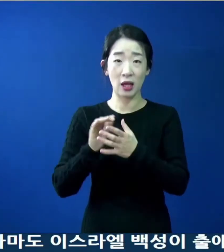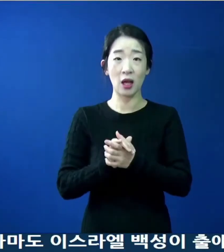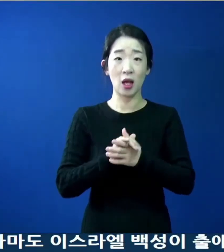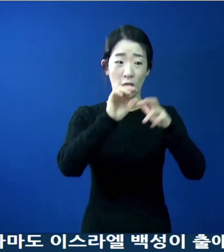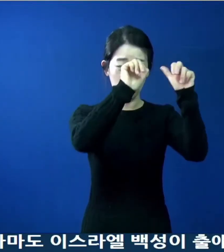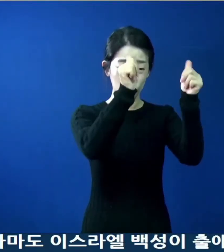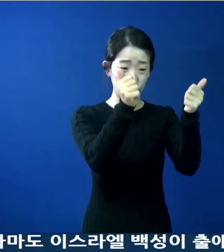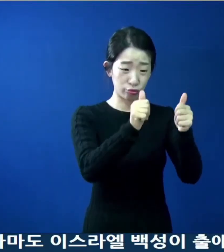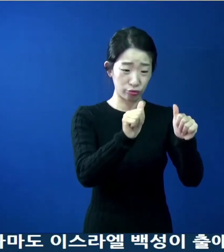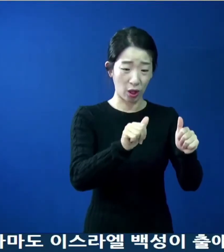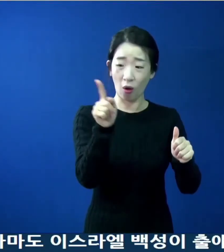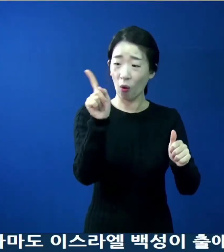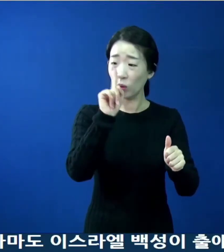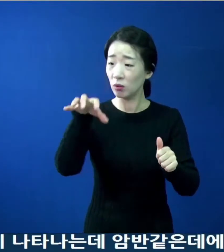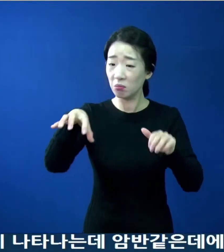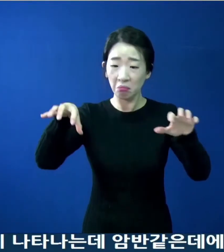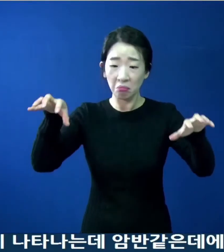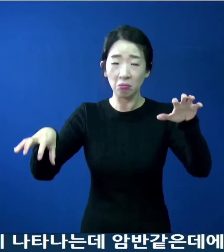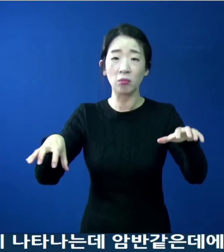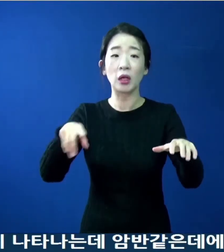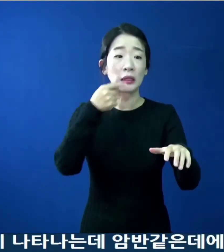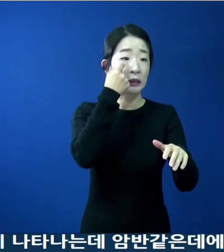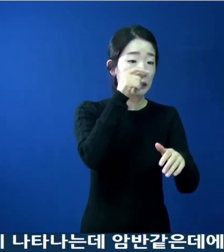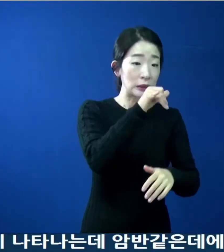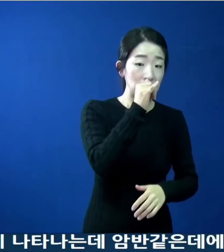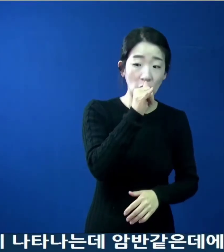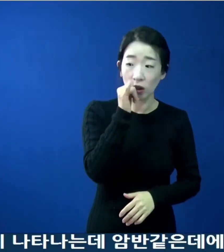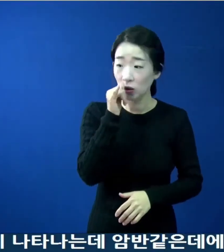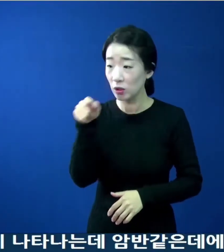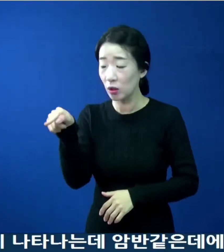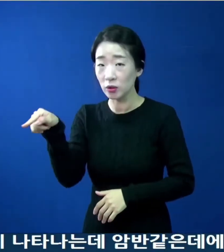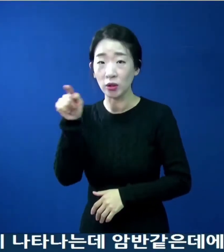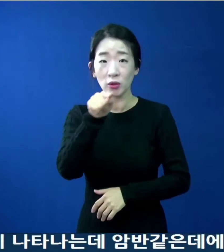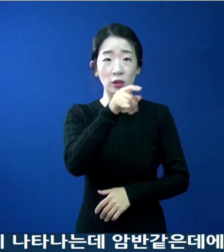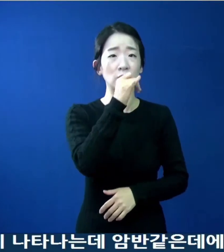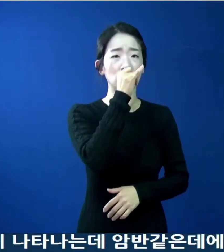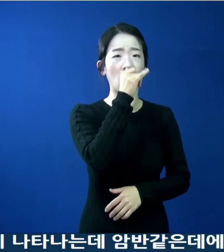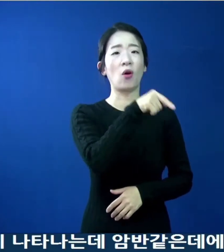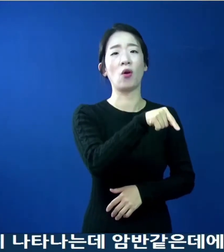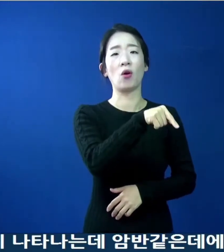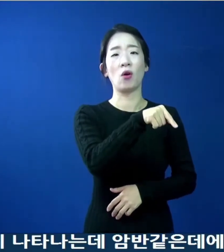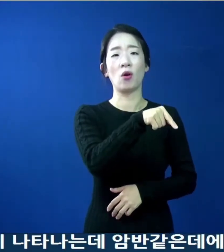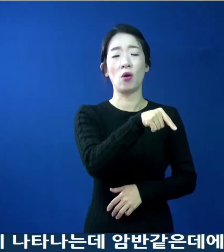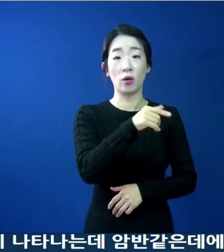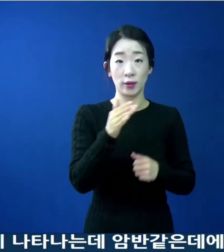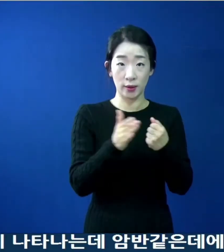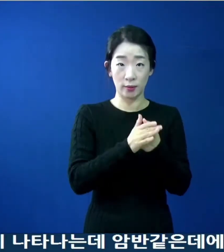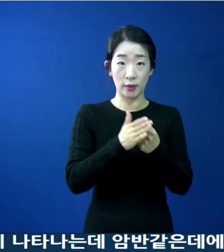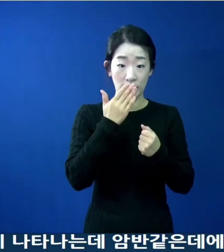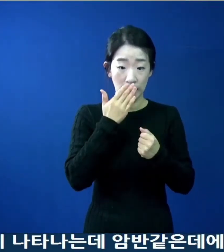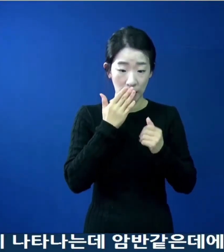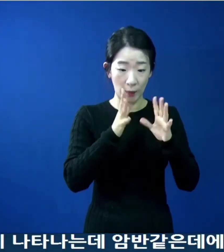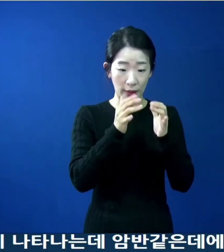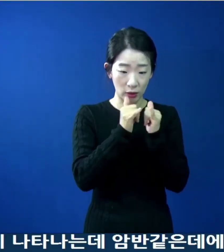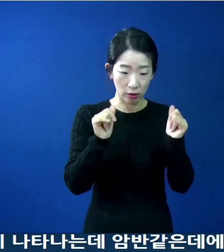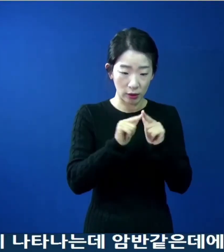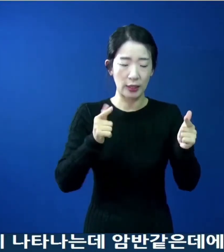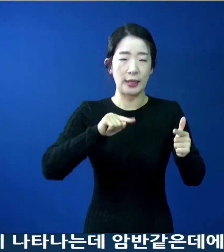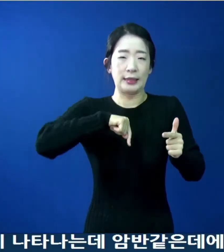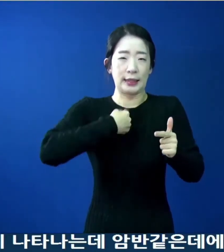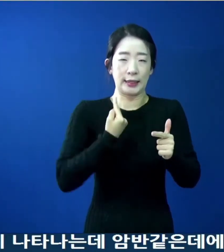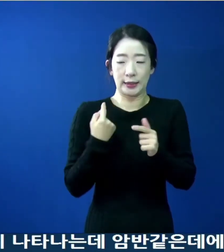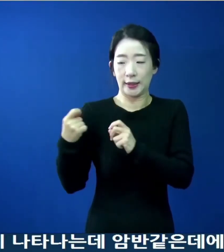많고 어디나 있는 이런 우상들, 여러 다양한 우상들을 이스라엘 백성들이 자기